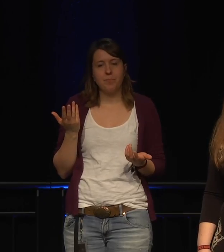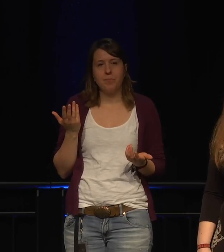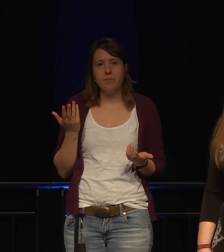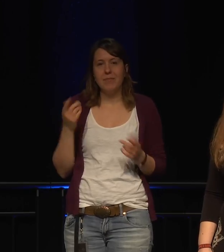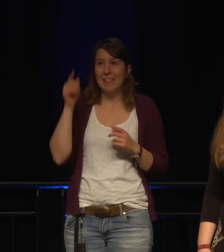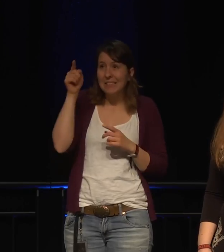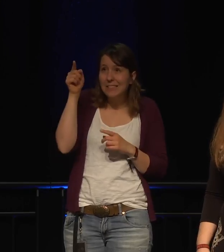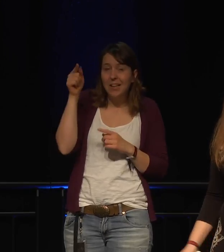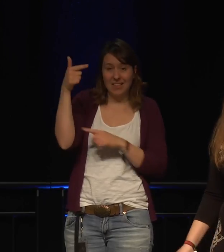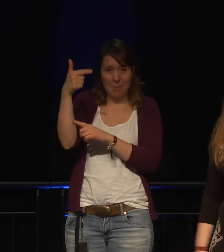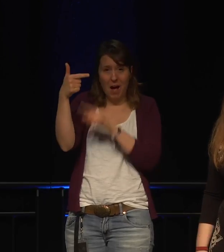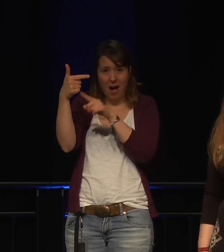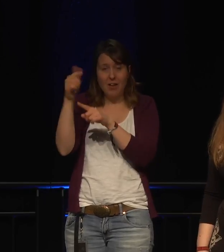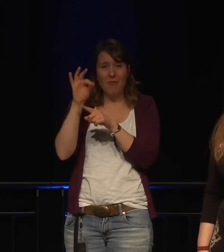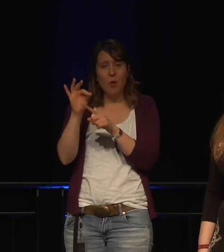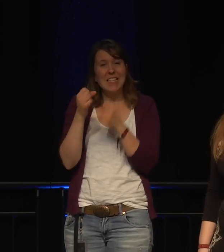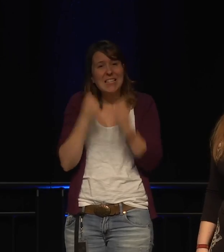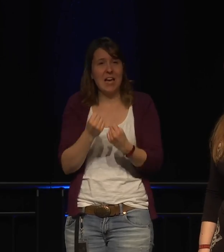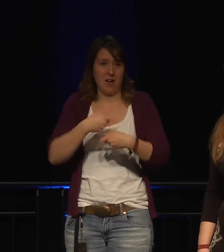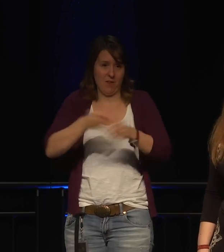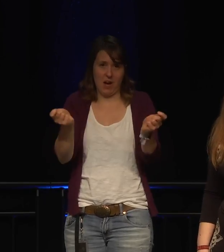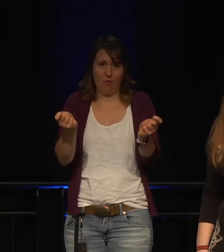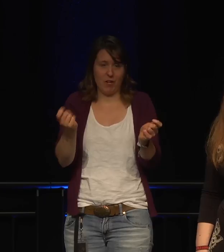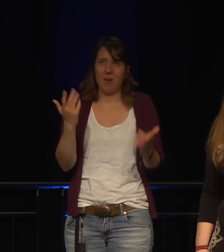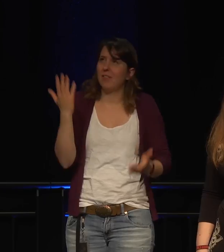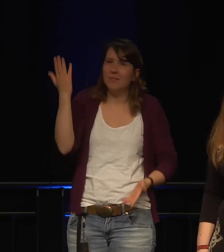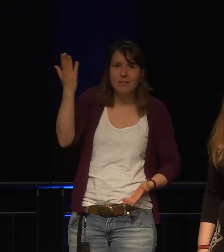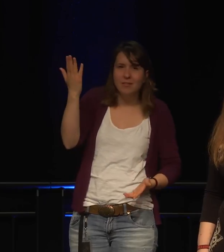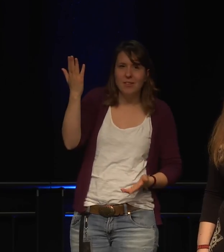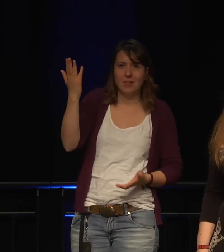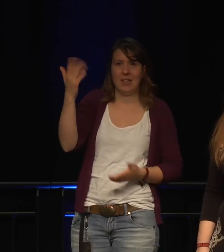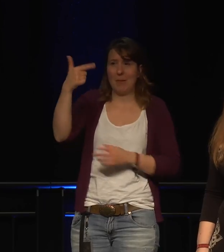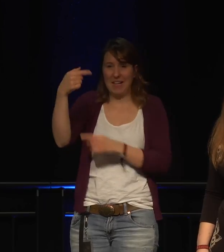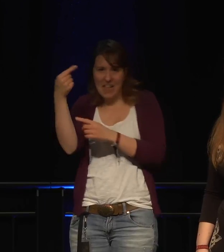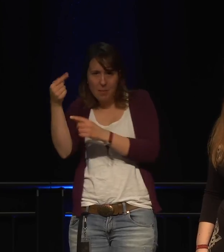esta cámara que es vendida como seguridad, como cámara de seguridad,